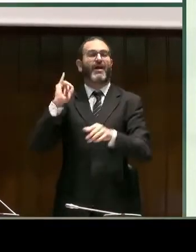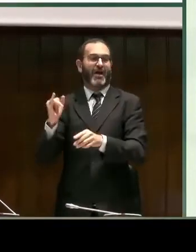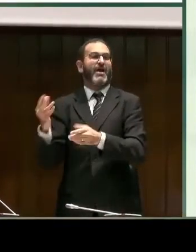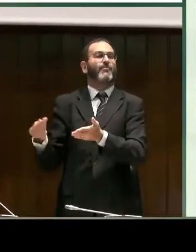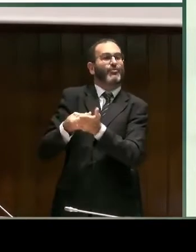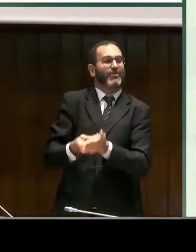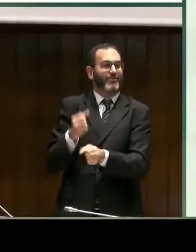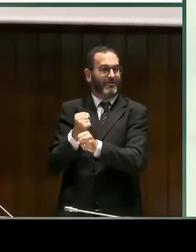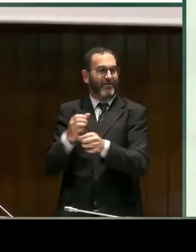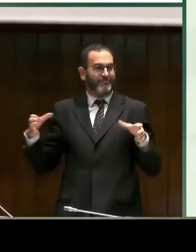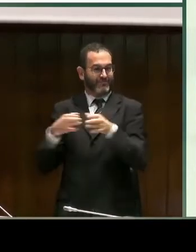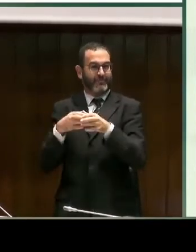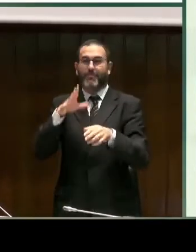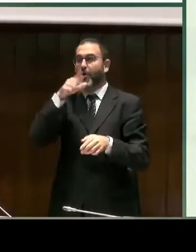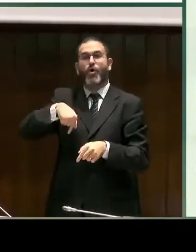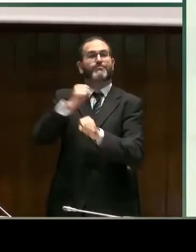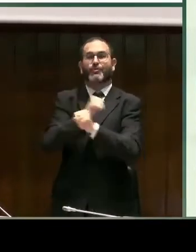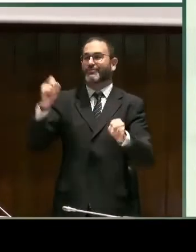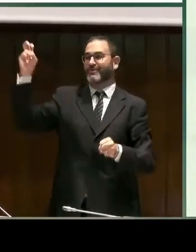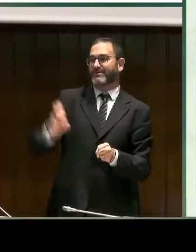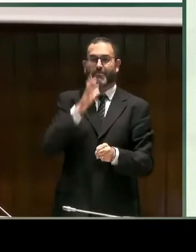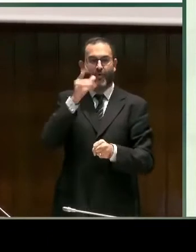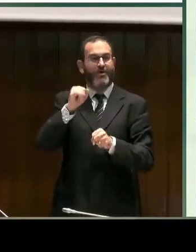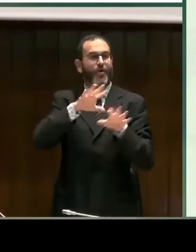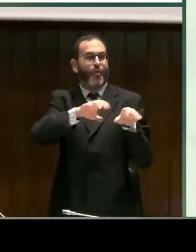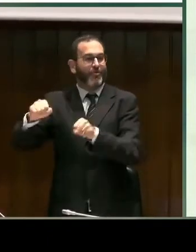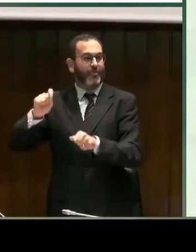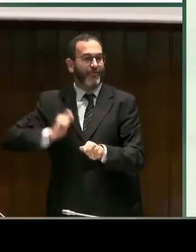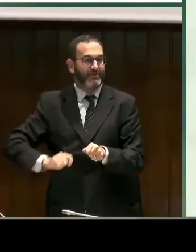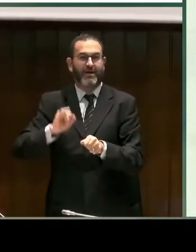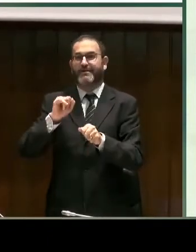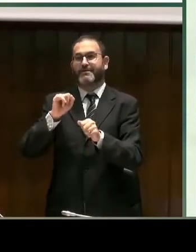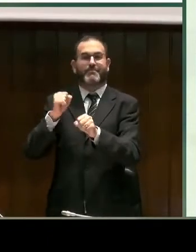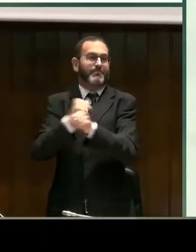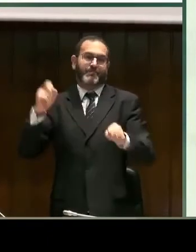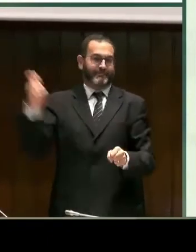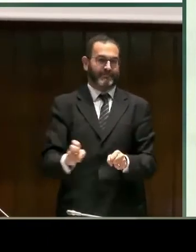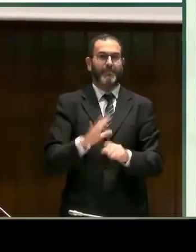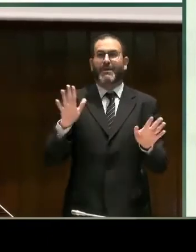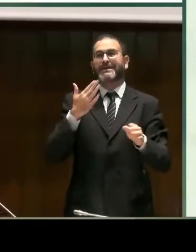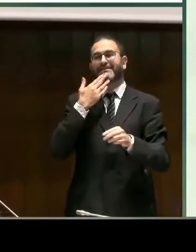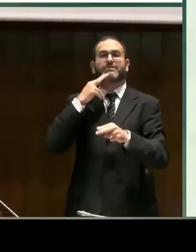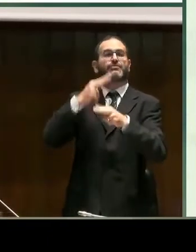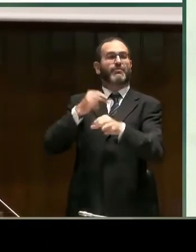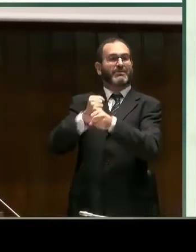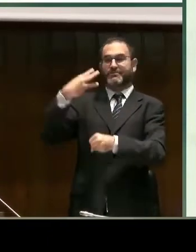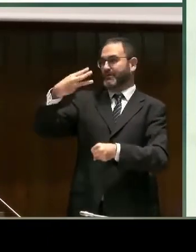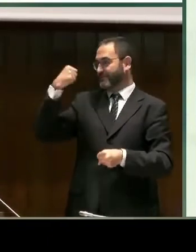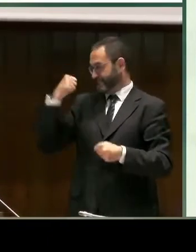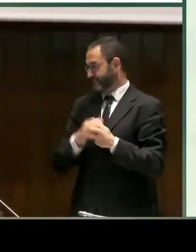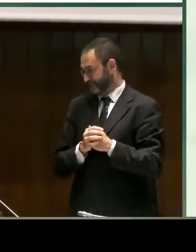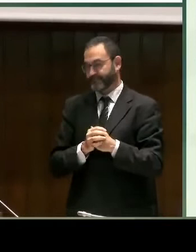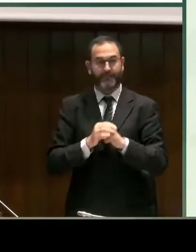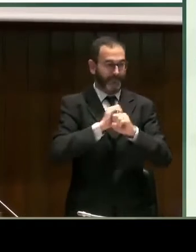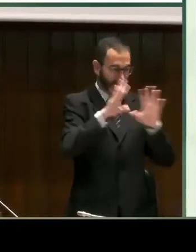Fundación y por eso, gracias a sus aportaciones, se han incluido en esta ponencia, pero bueno, por motivos laborales les ha sido